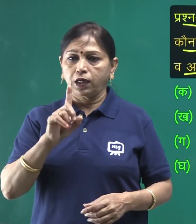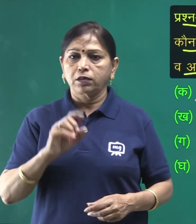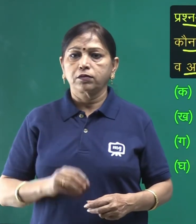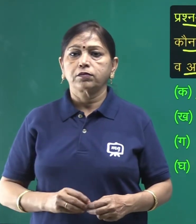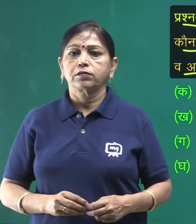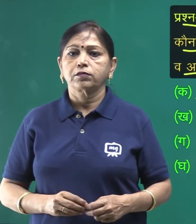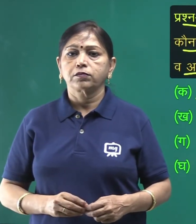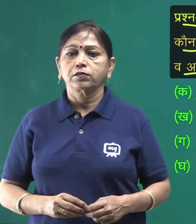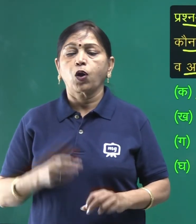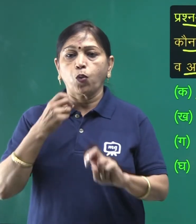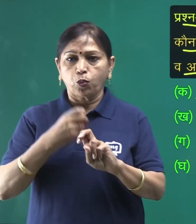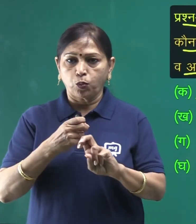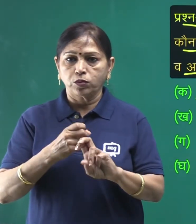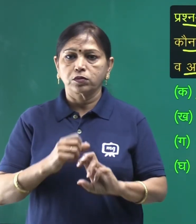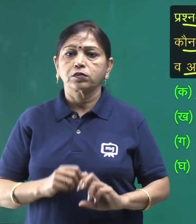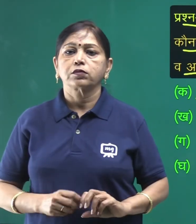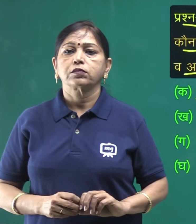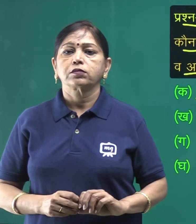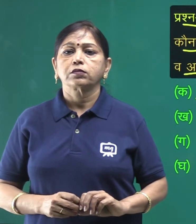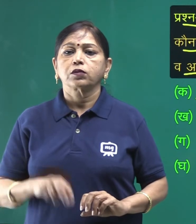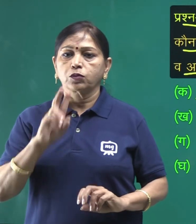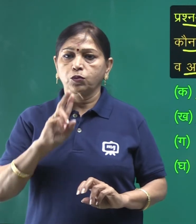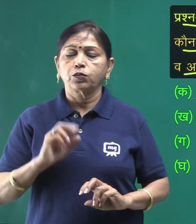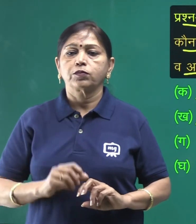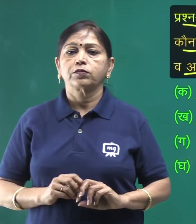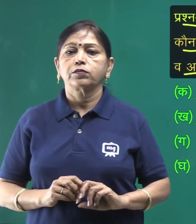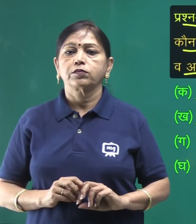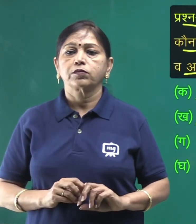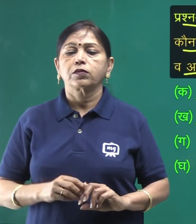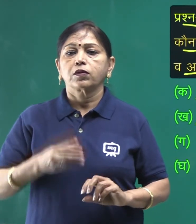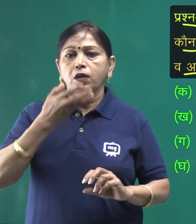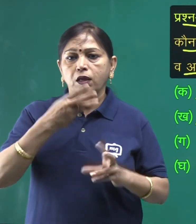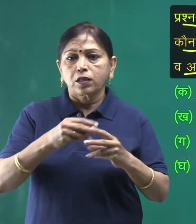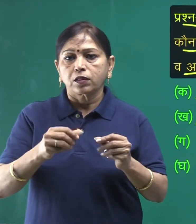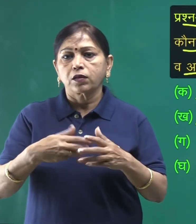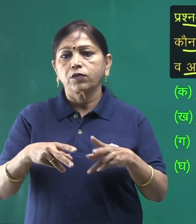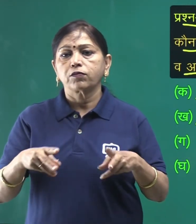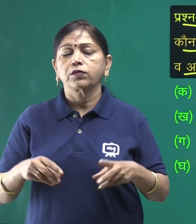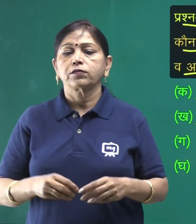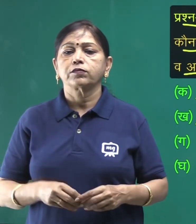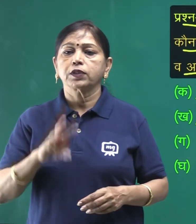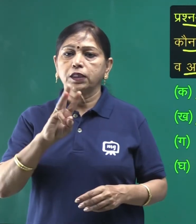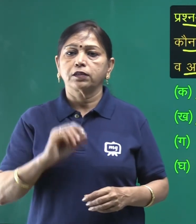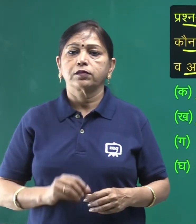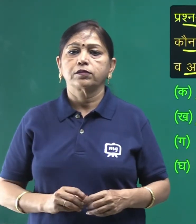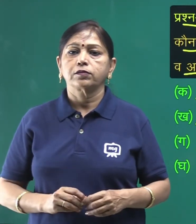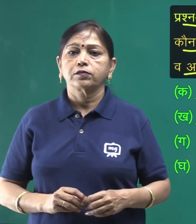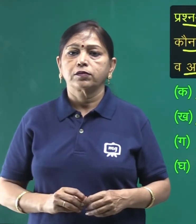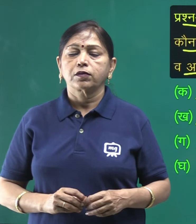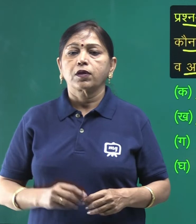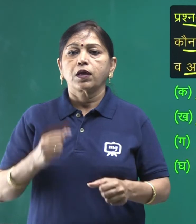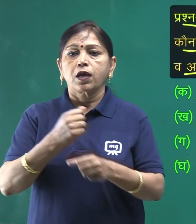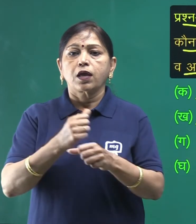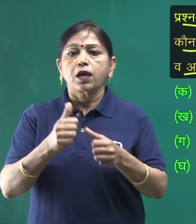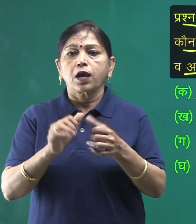1 ठोस, 2 द्रव, 3